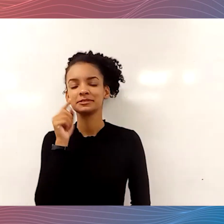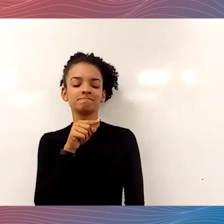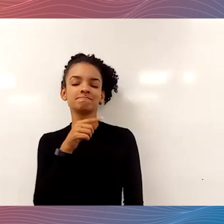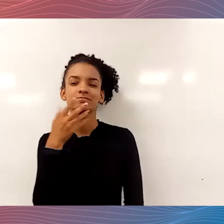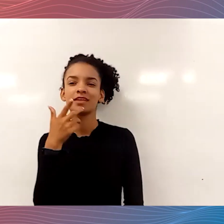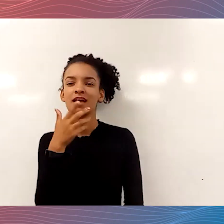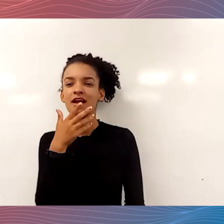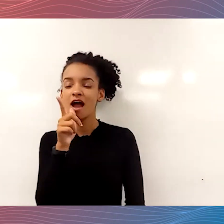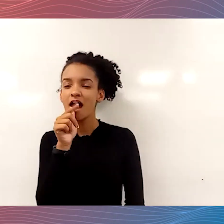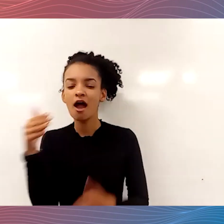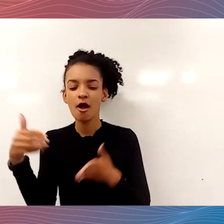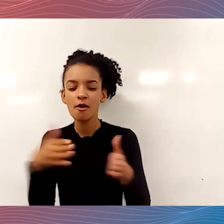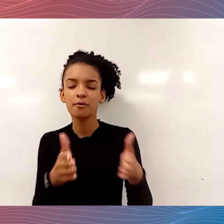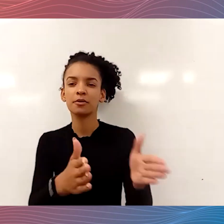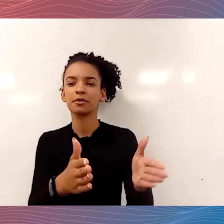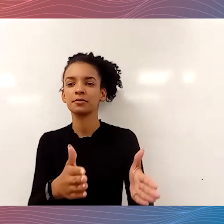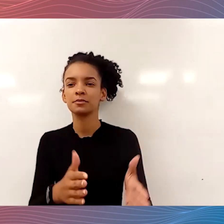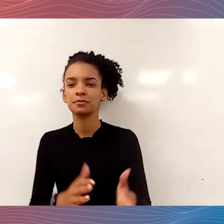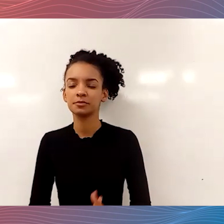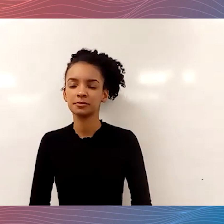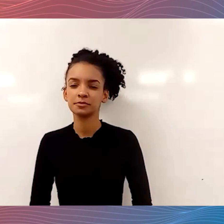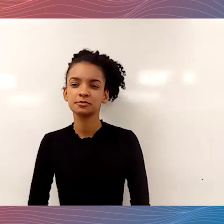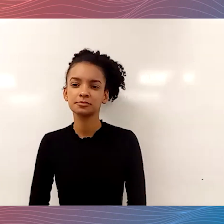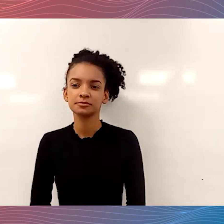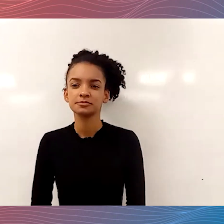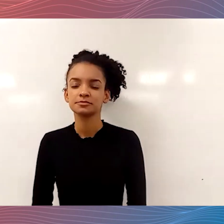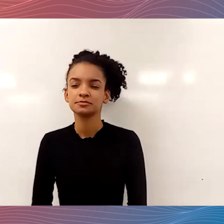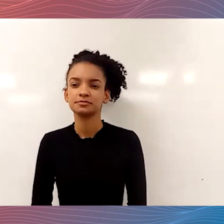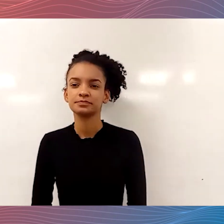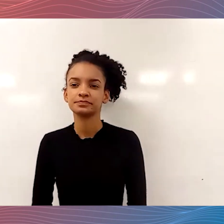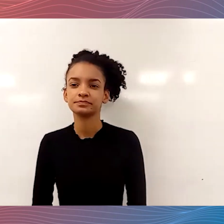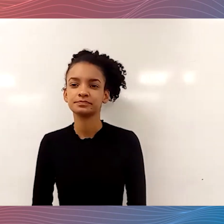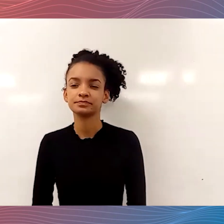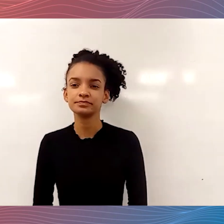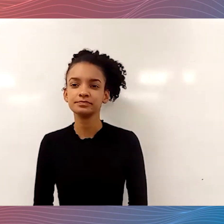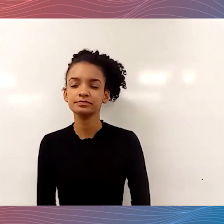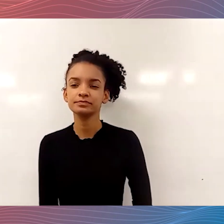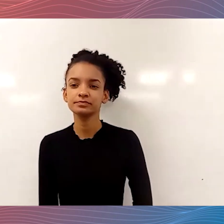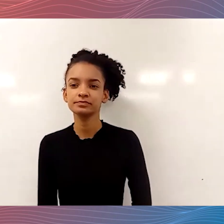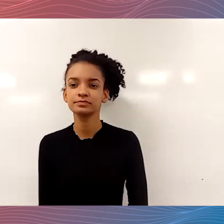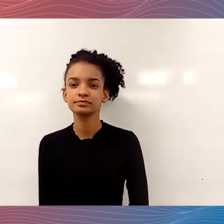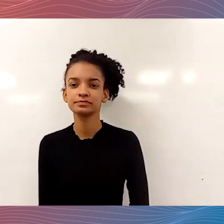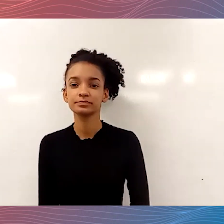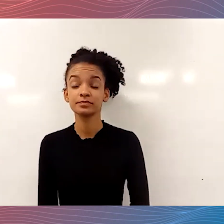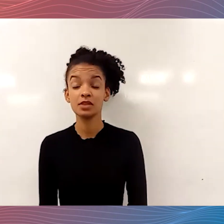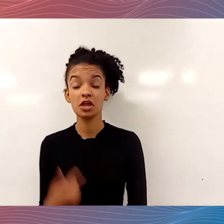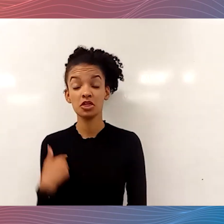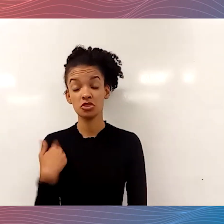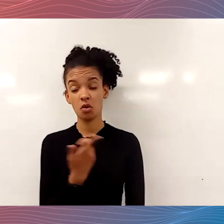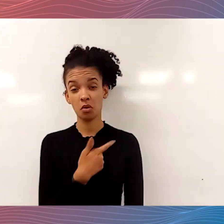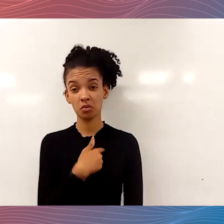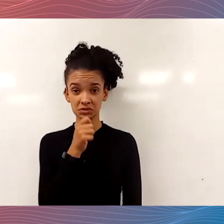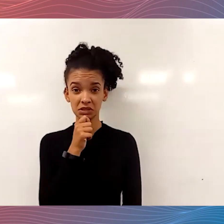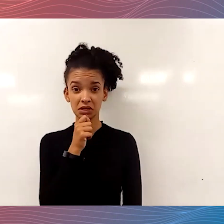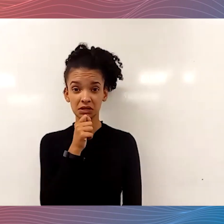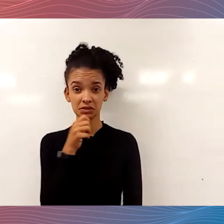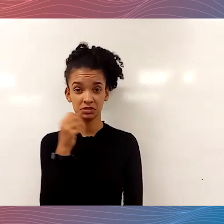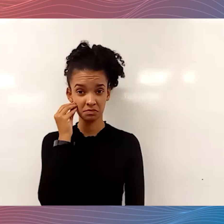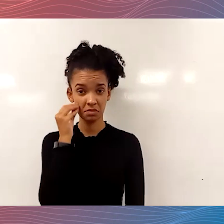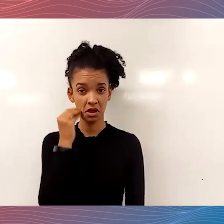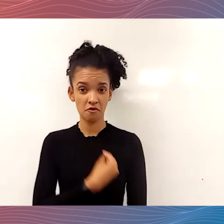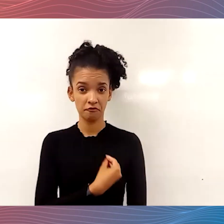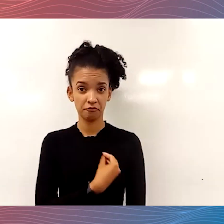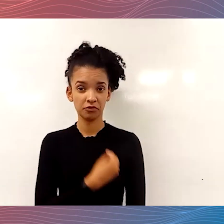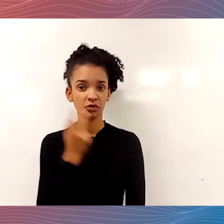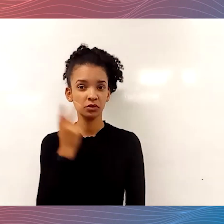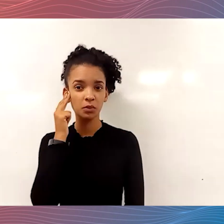Enquanto a gente ainda, né, na vida normal da igreja, a gente tem, o Jobson falou ontem,